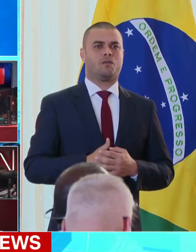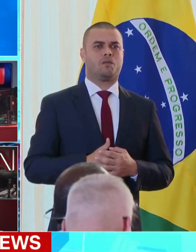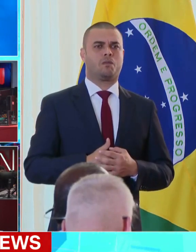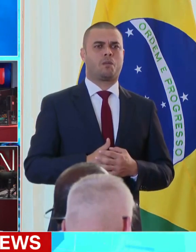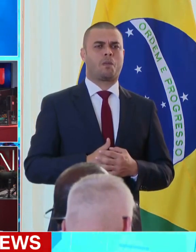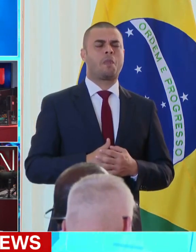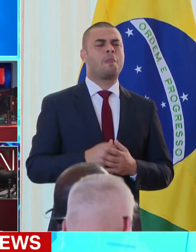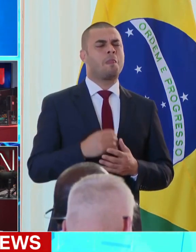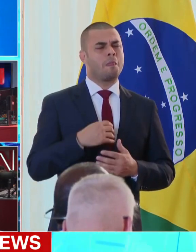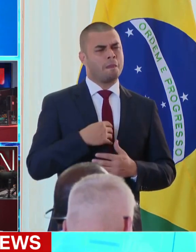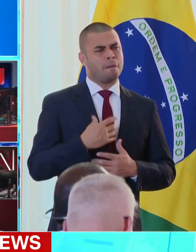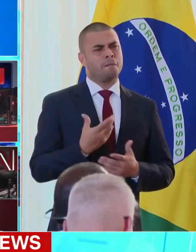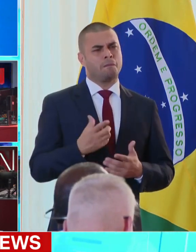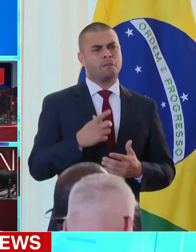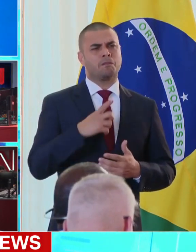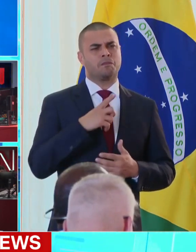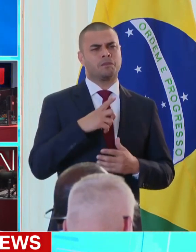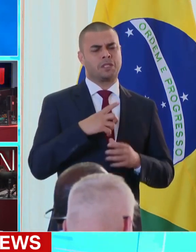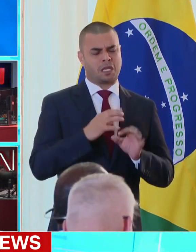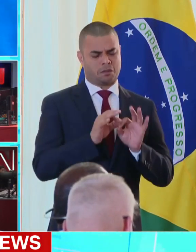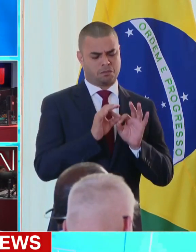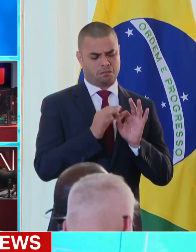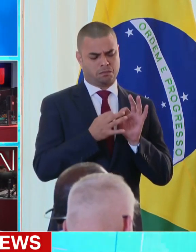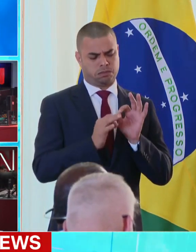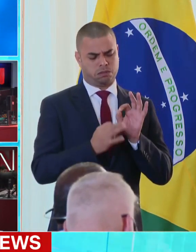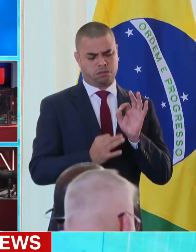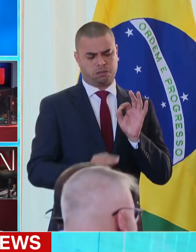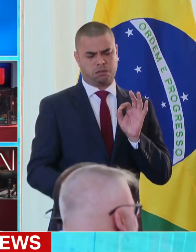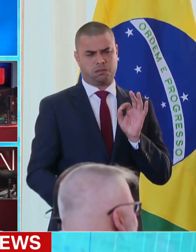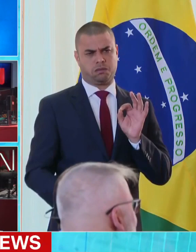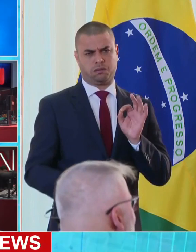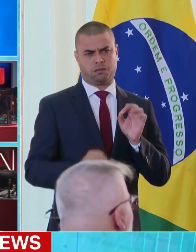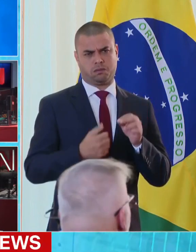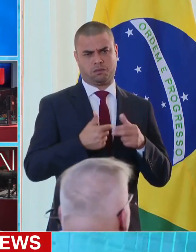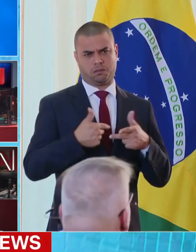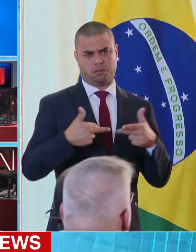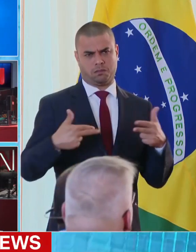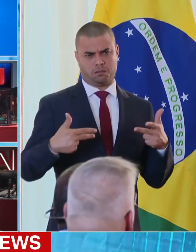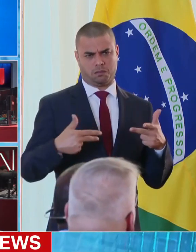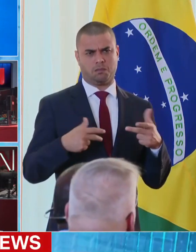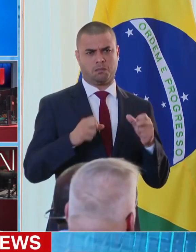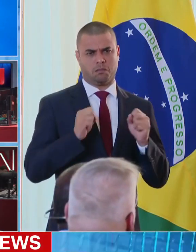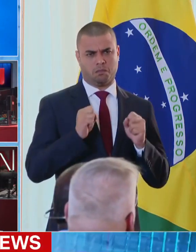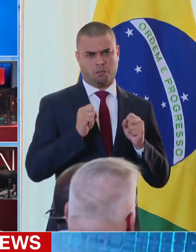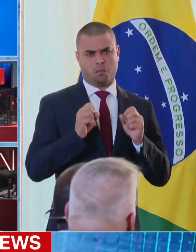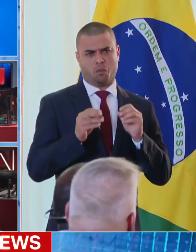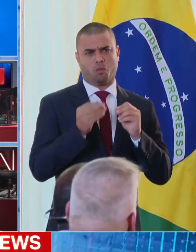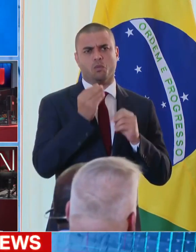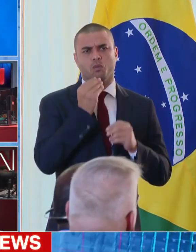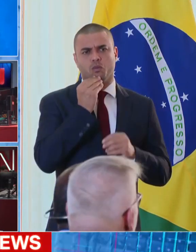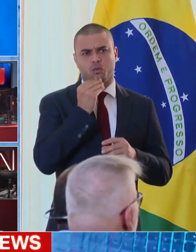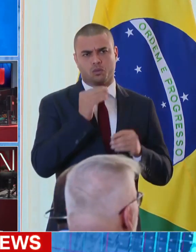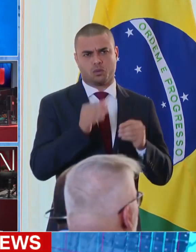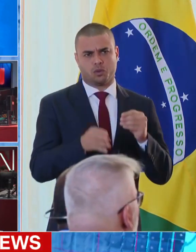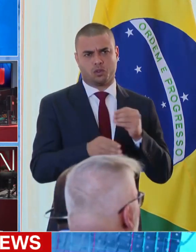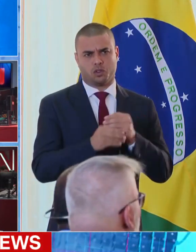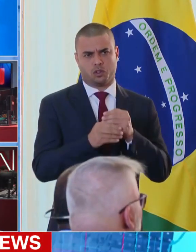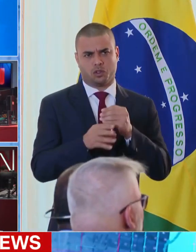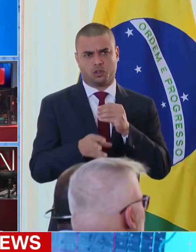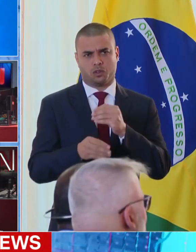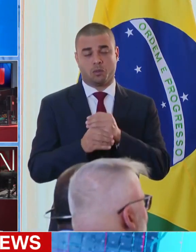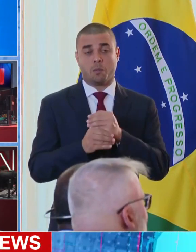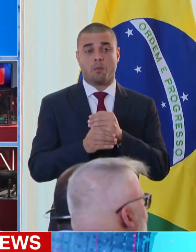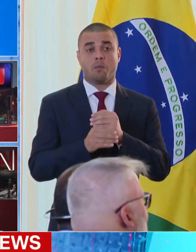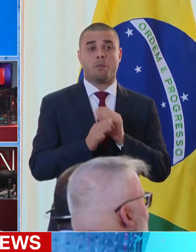quando o MP está dizendo aqui que o presidente só está dizendo que uma empresa terceirizada faz a contagem dos votos isso não é